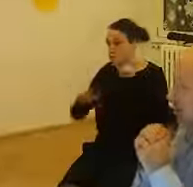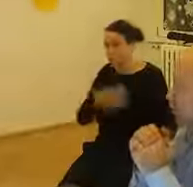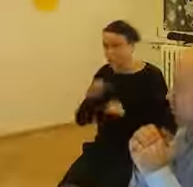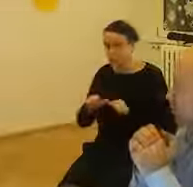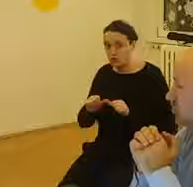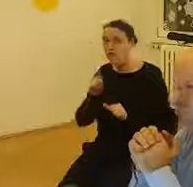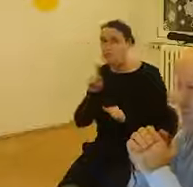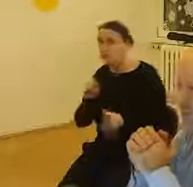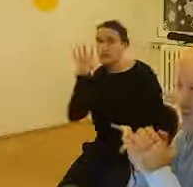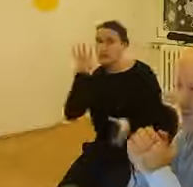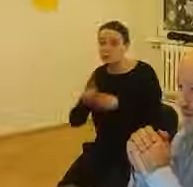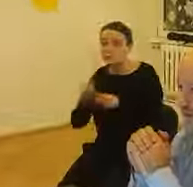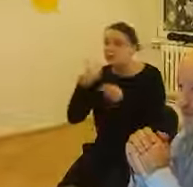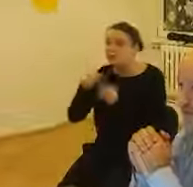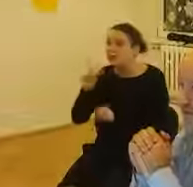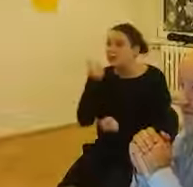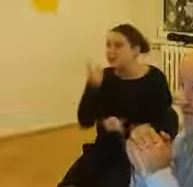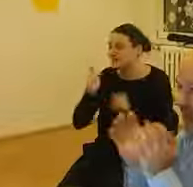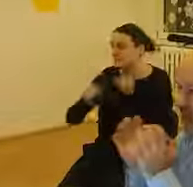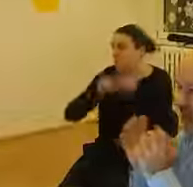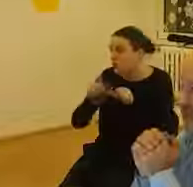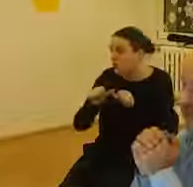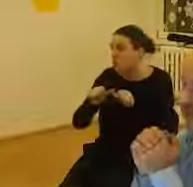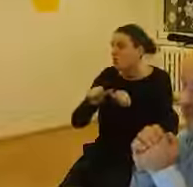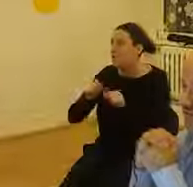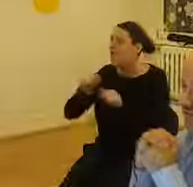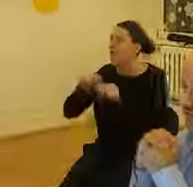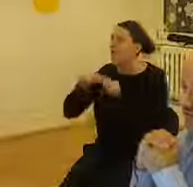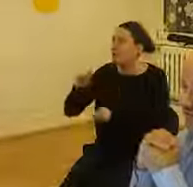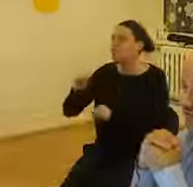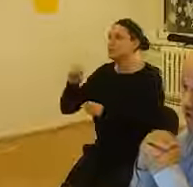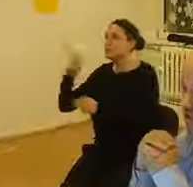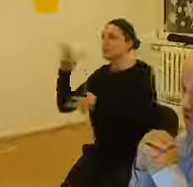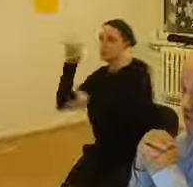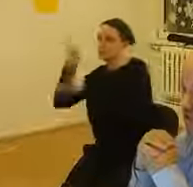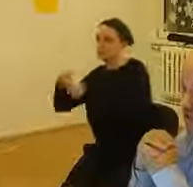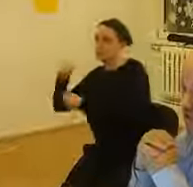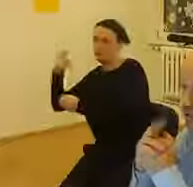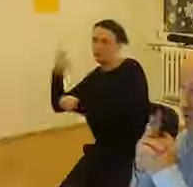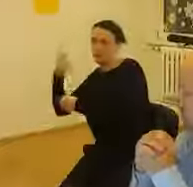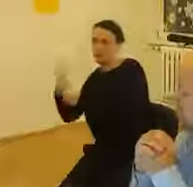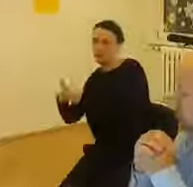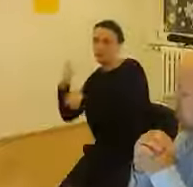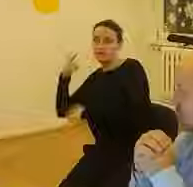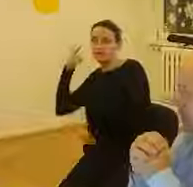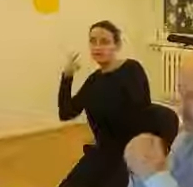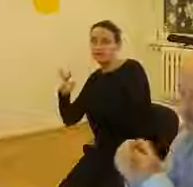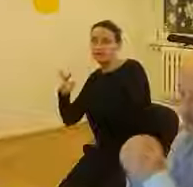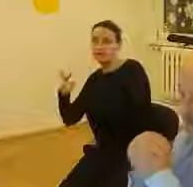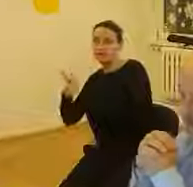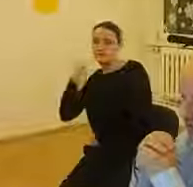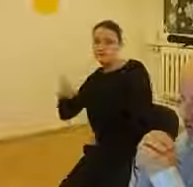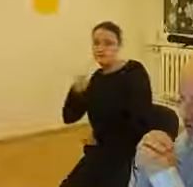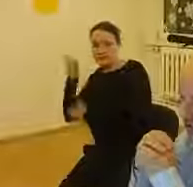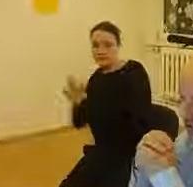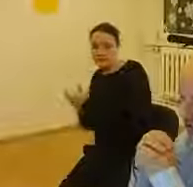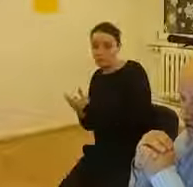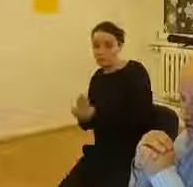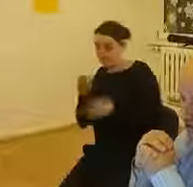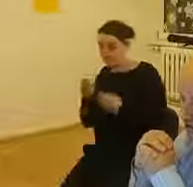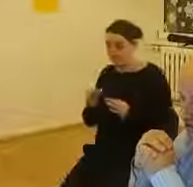przez te 2,5 roku w sumie wzięte razem. Bo tamte razem to jest 275 tysięcy przez 2,5 roku. A teraz mamy